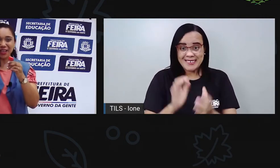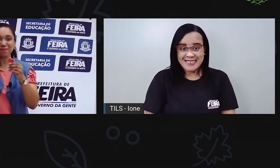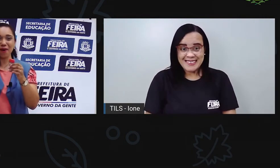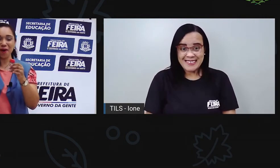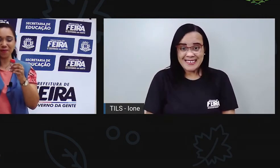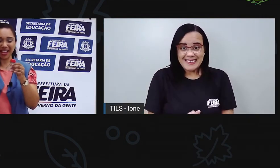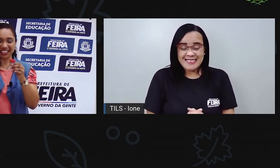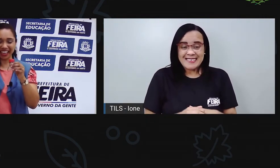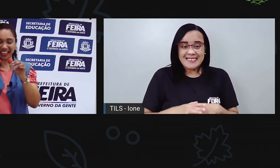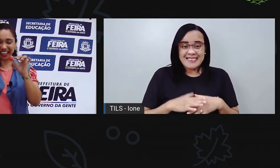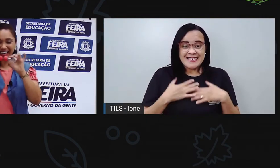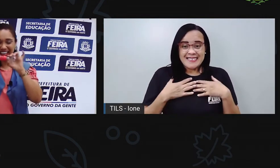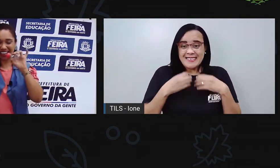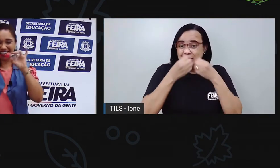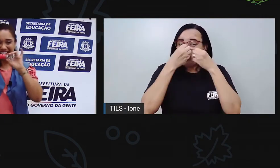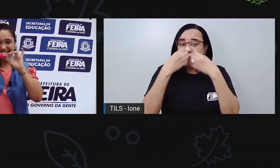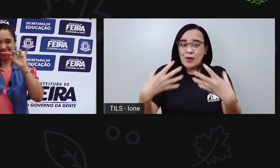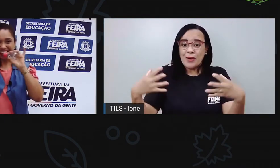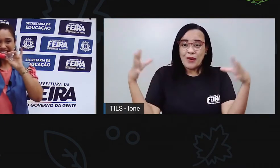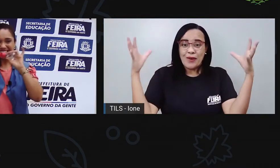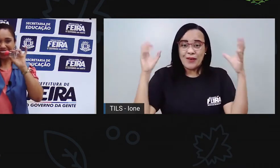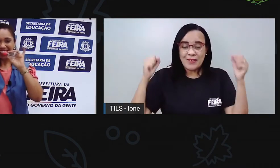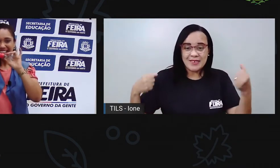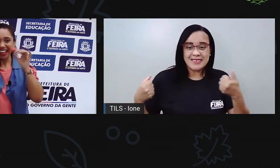Ai, que bom, bate aqui.